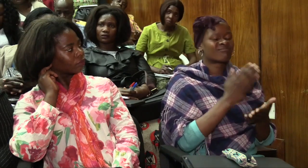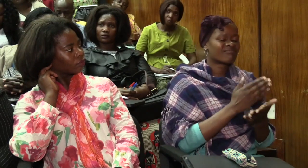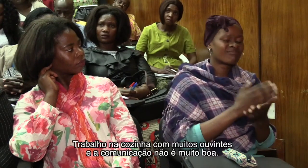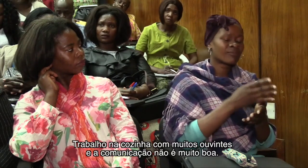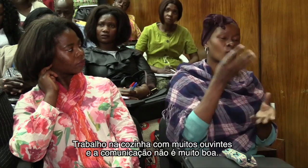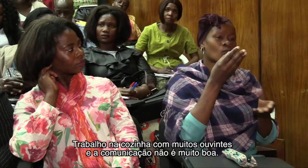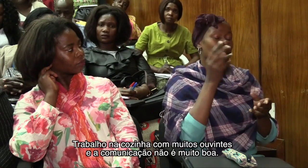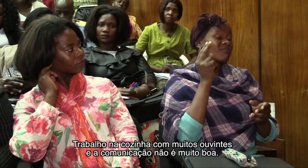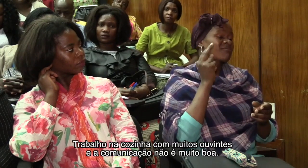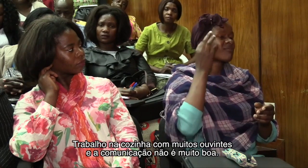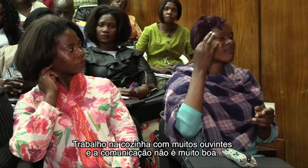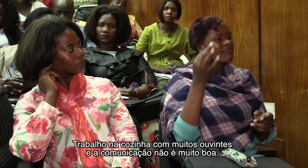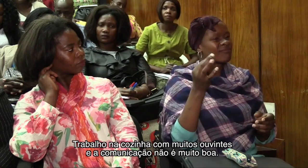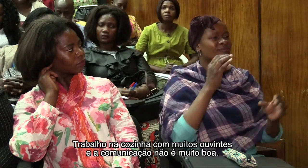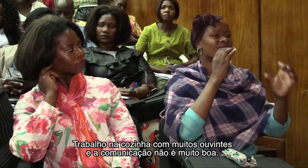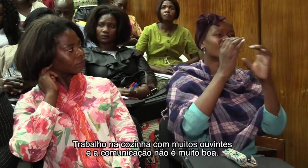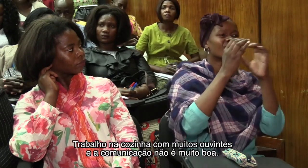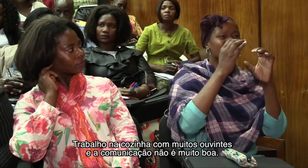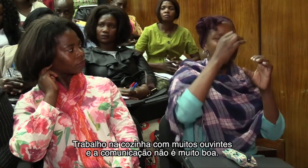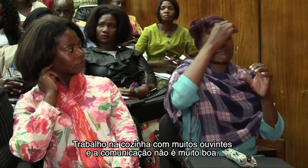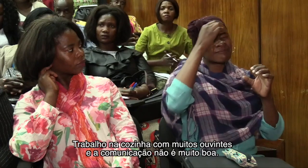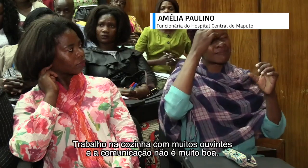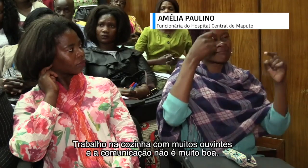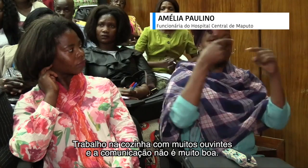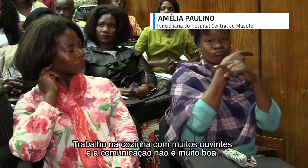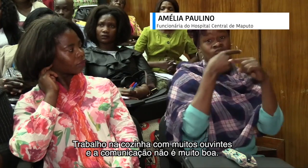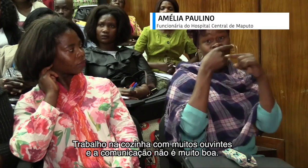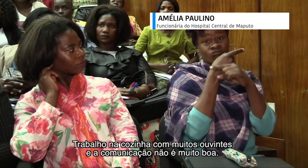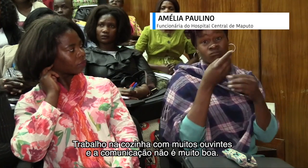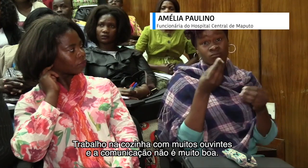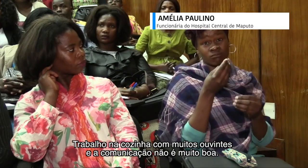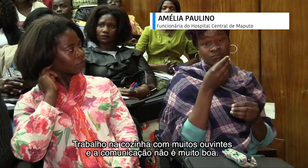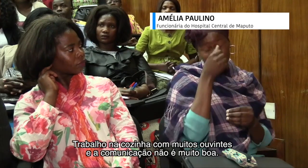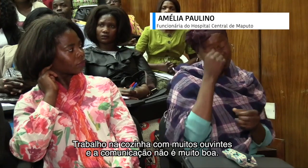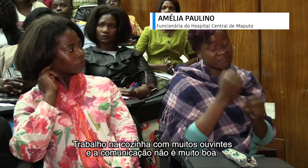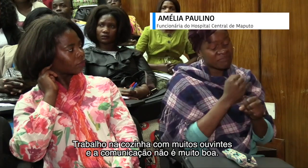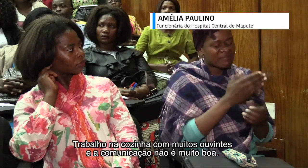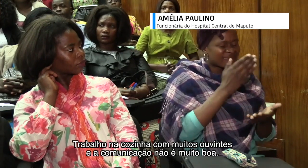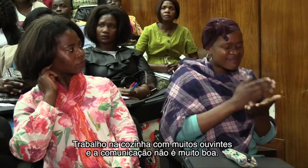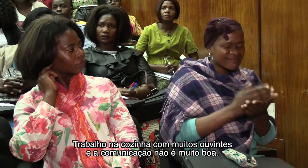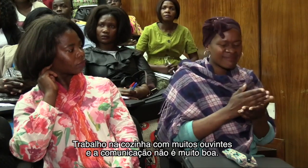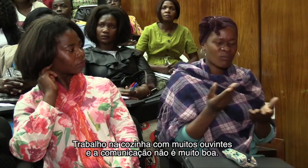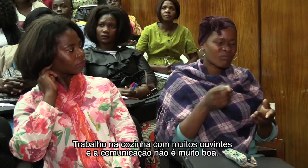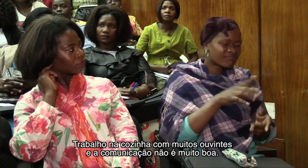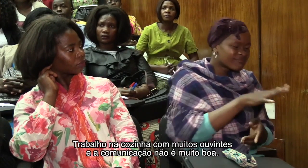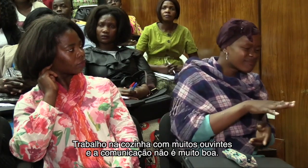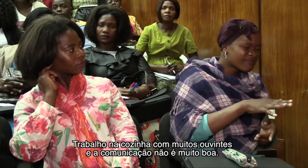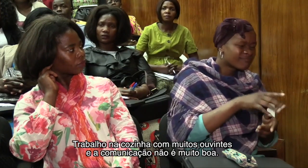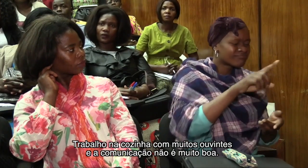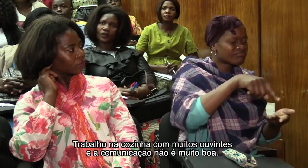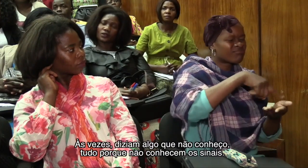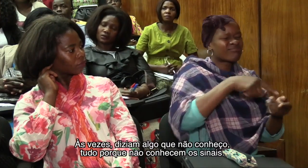Eu trabalho na cozinha com as pessoas ouvintes, a comunicação não é assim muito